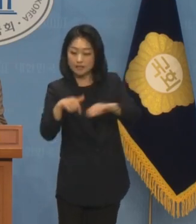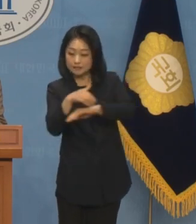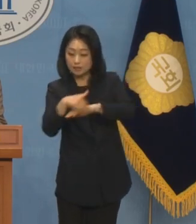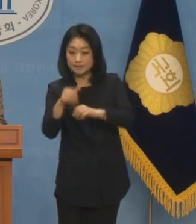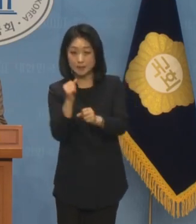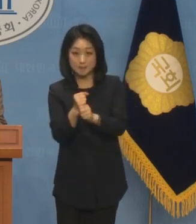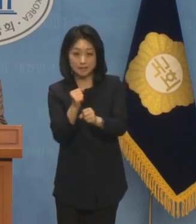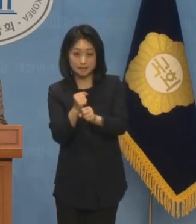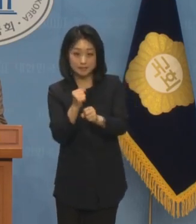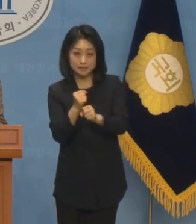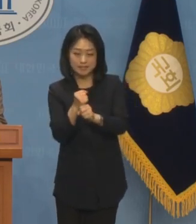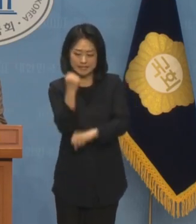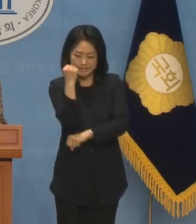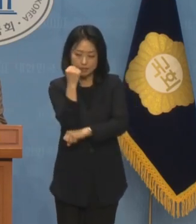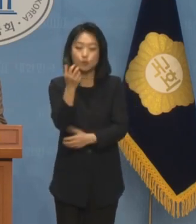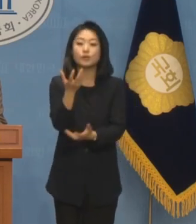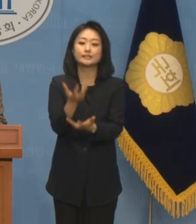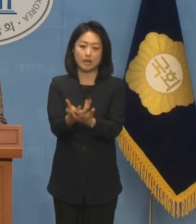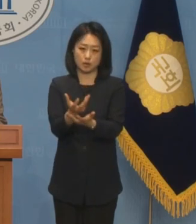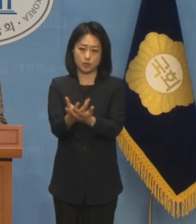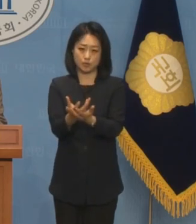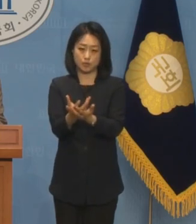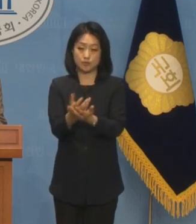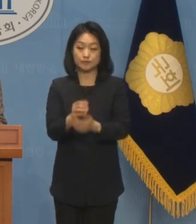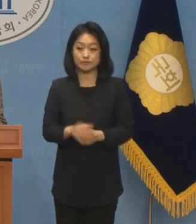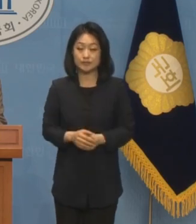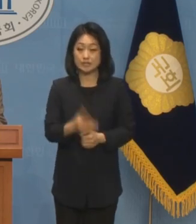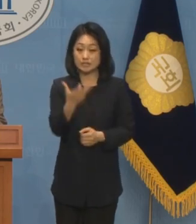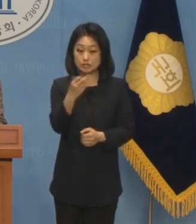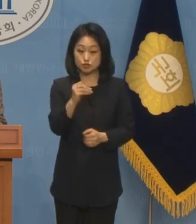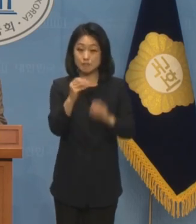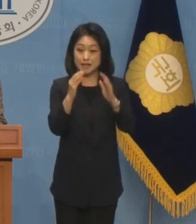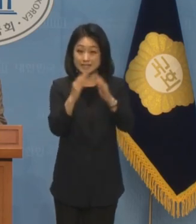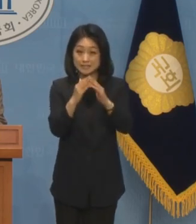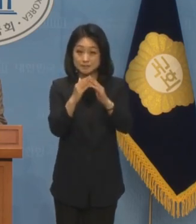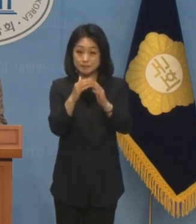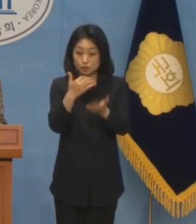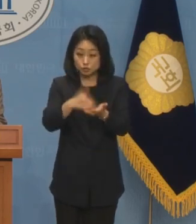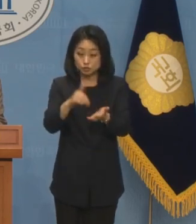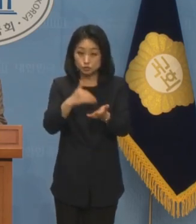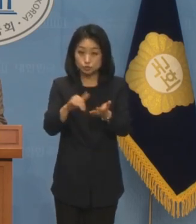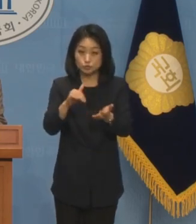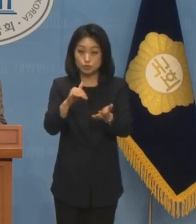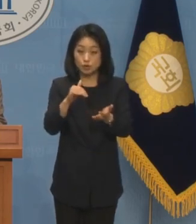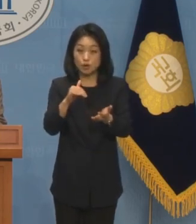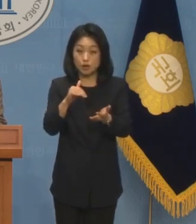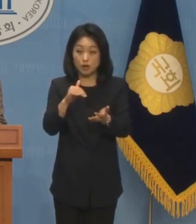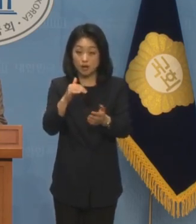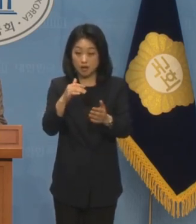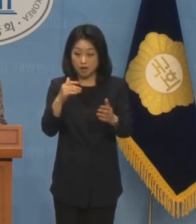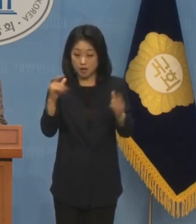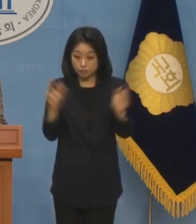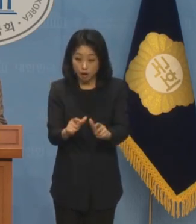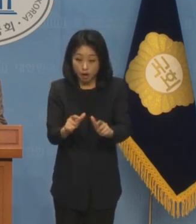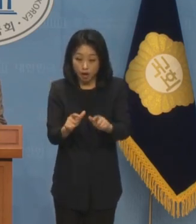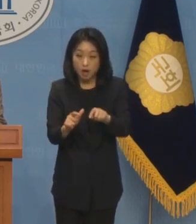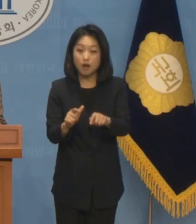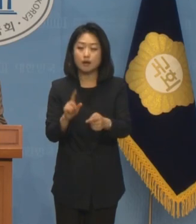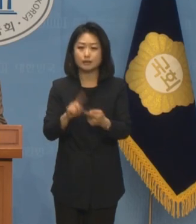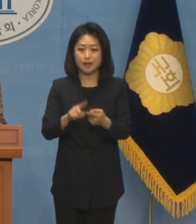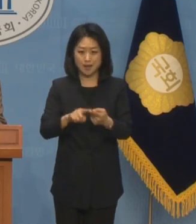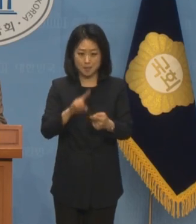수립하는 기초 자료입니다 19만 채가 누락되는 큰 오류가 있어서도 안 되고 있을 수도